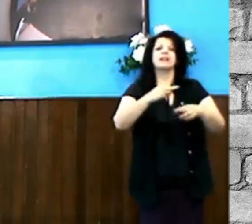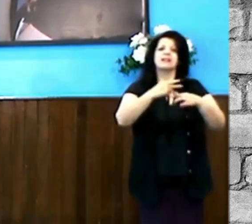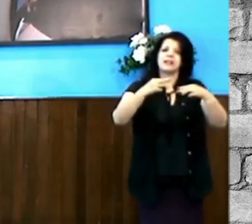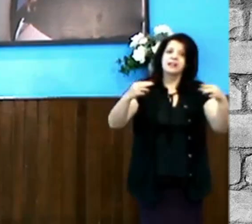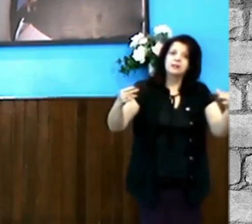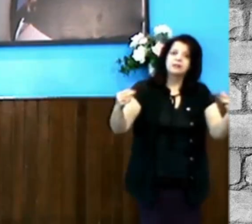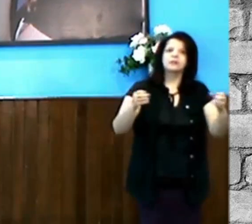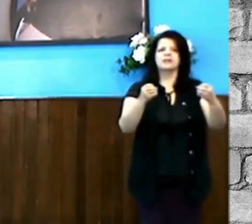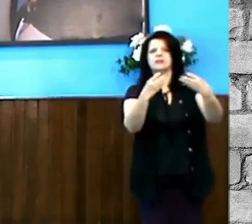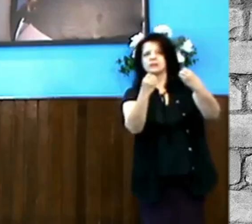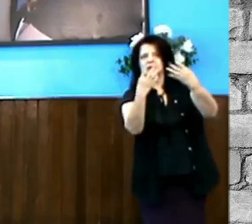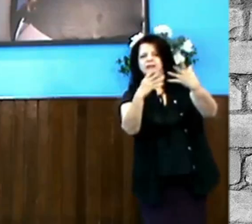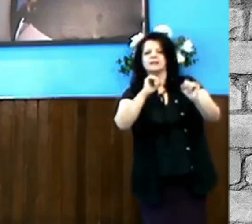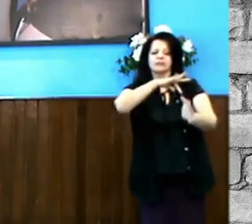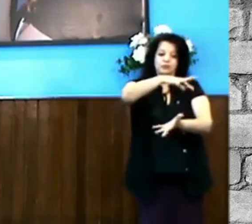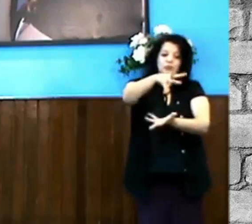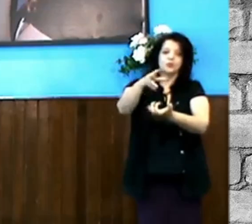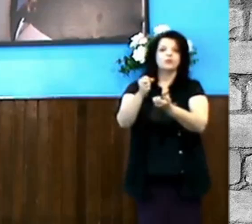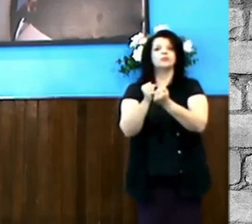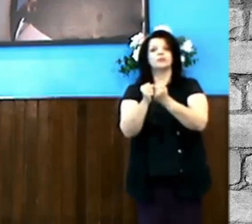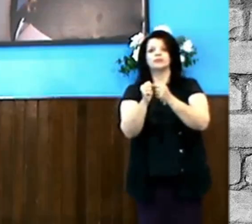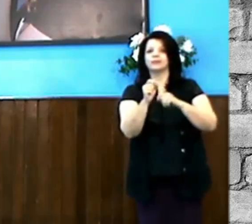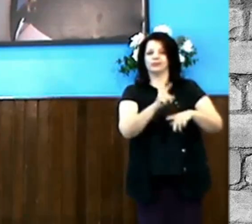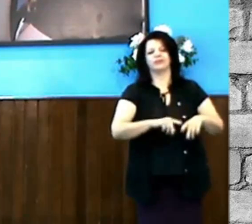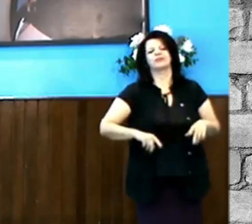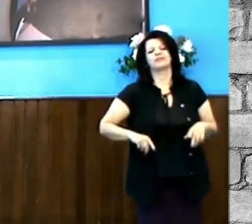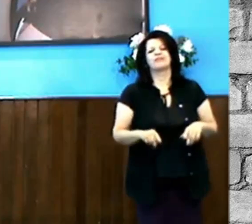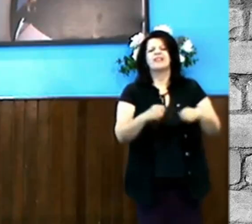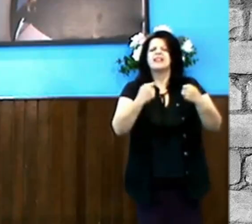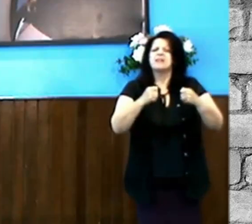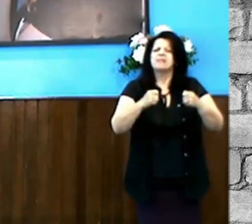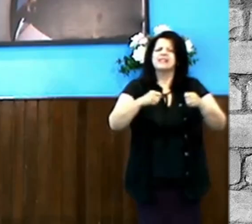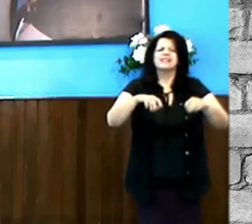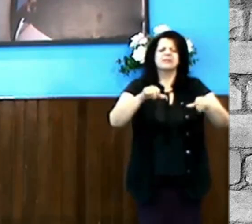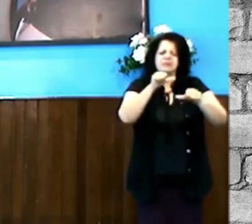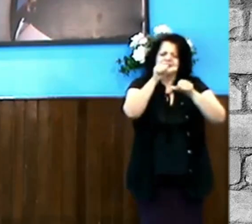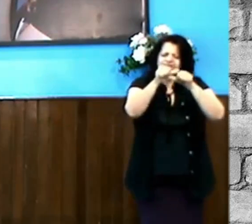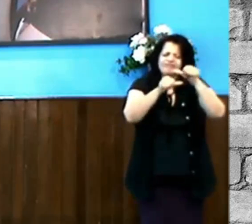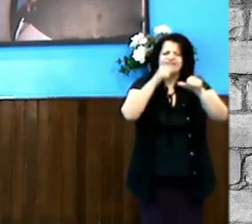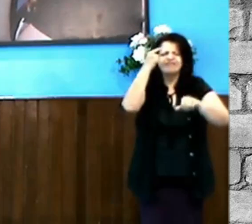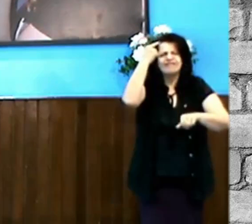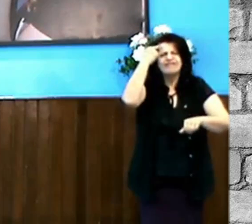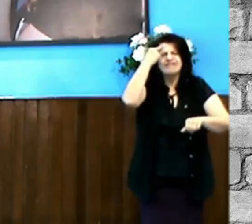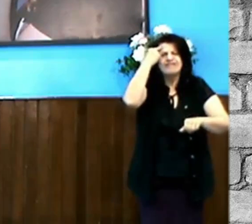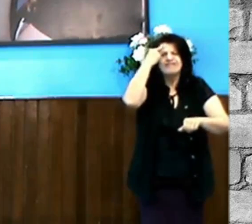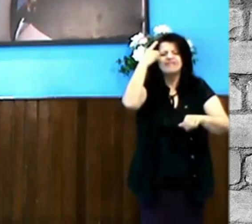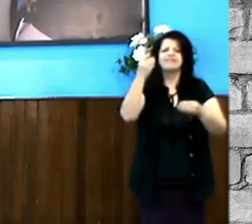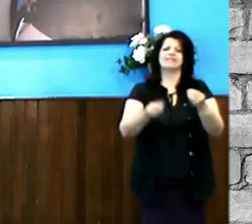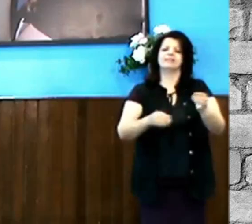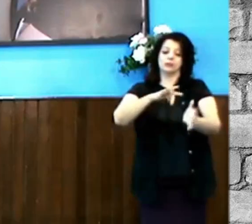Cristo. A gente precisa ser purificado da maneira de pensar do mundo,